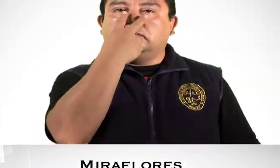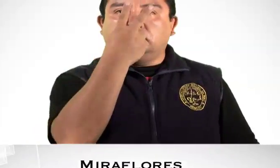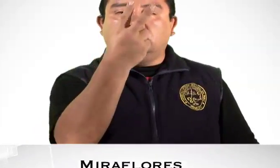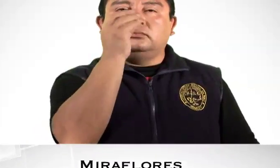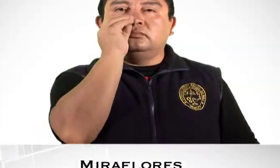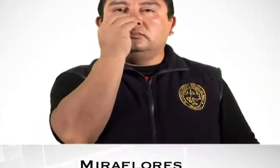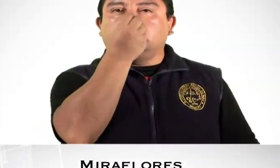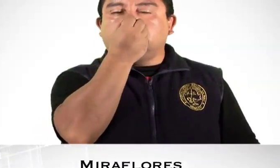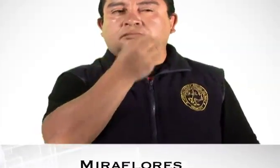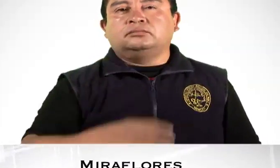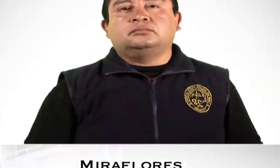Miraflores.